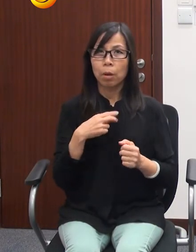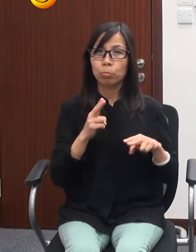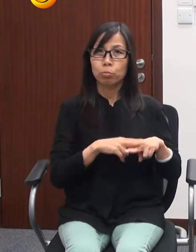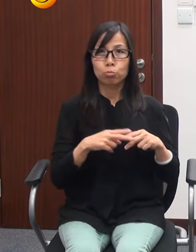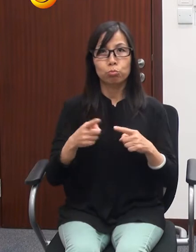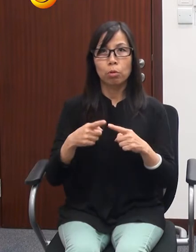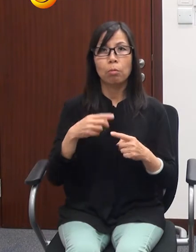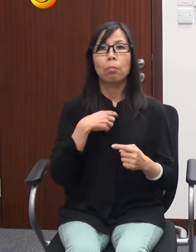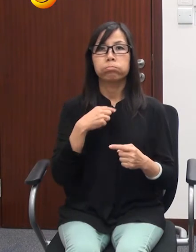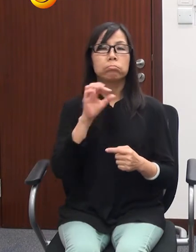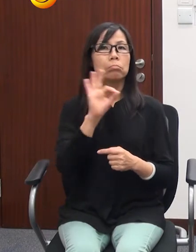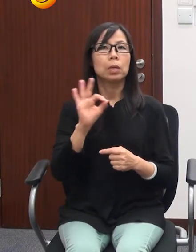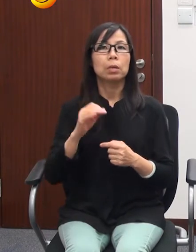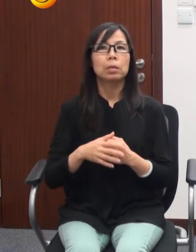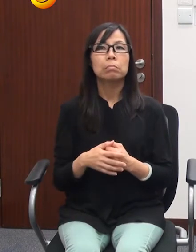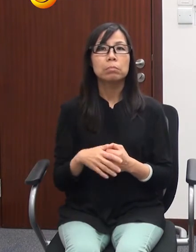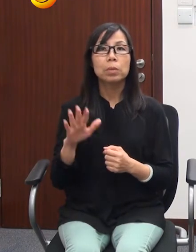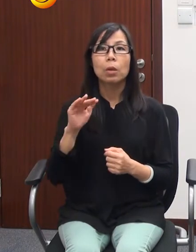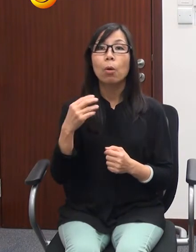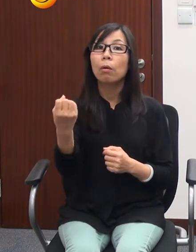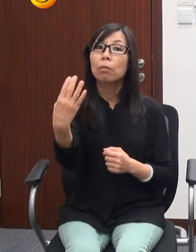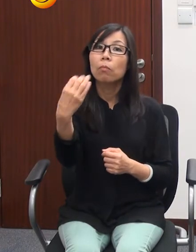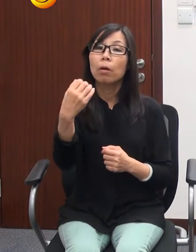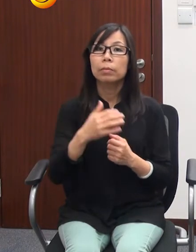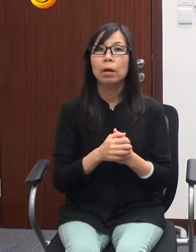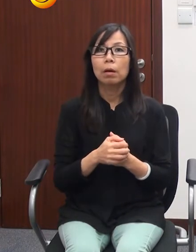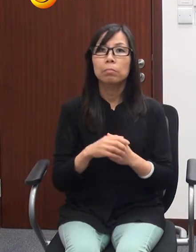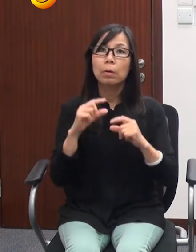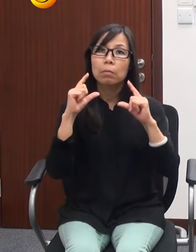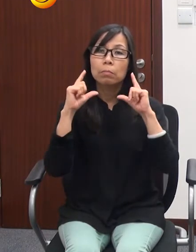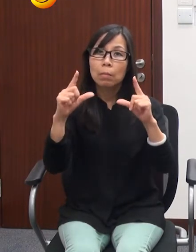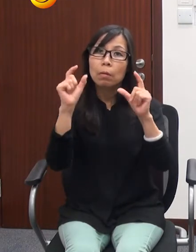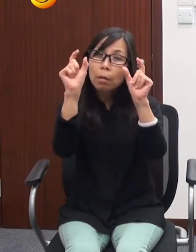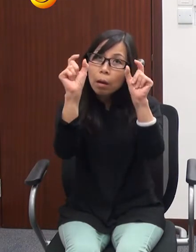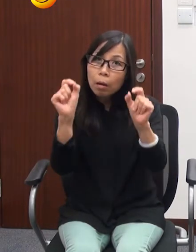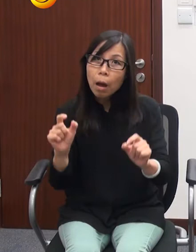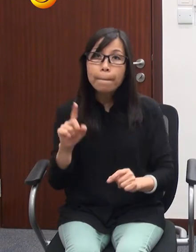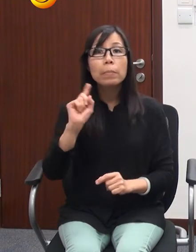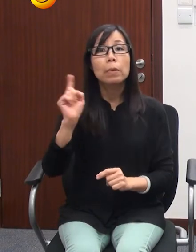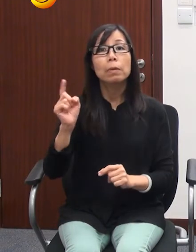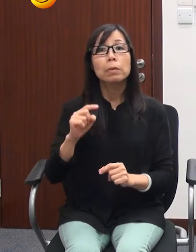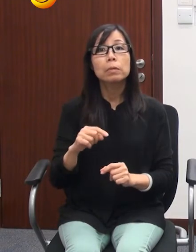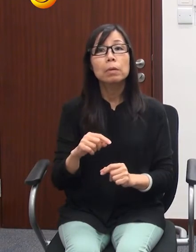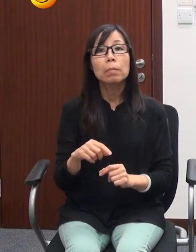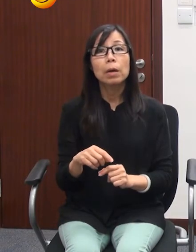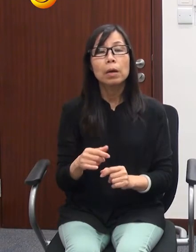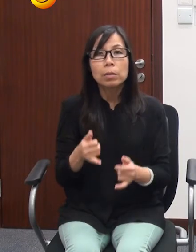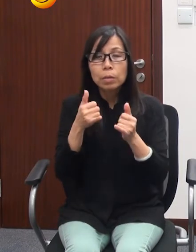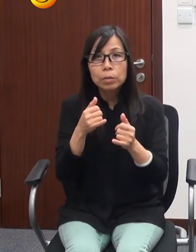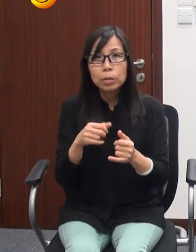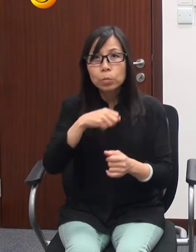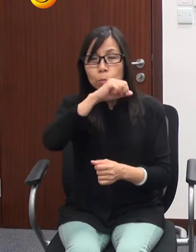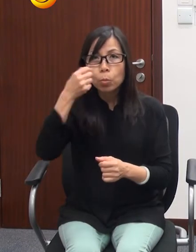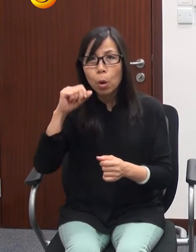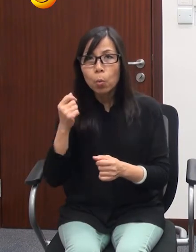係冇所謂㗎。 係你可以咁講啦，係咪？咁第二個就係解籍，咁解咩籍啫？其實好簡單。照抄台灣是不行的嘛，講好多